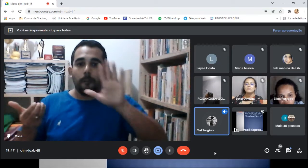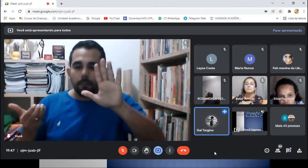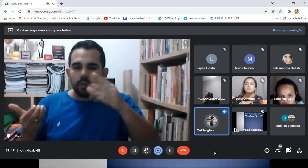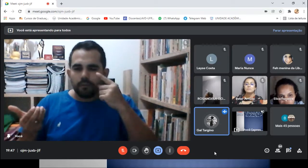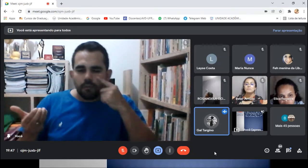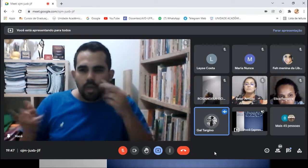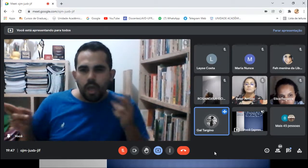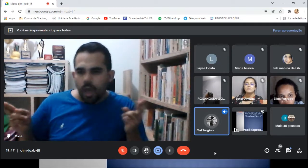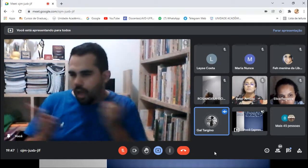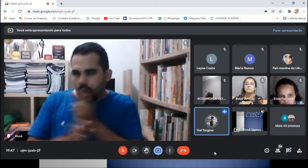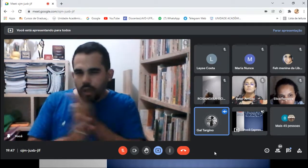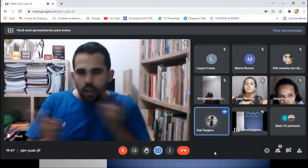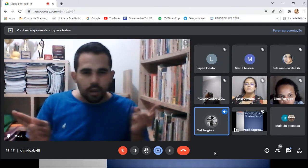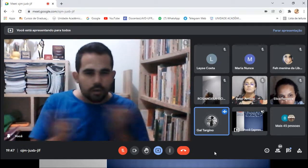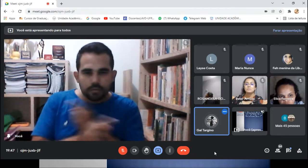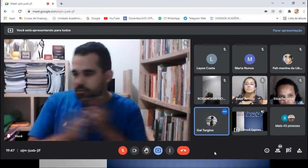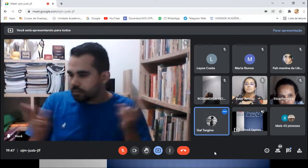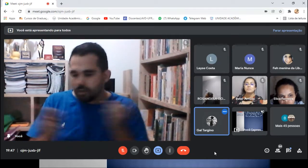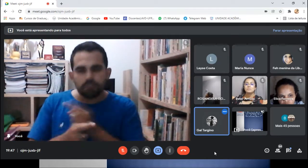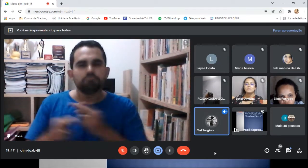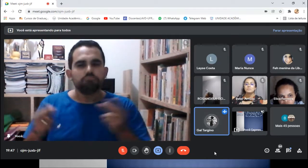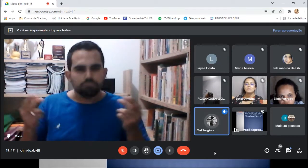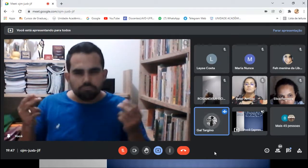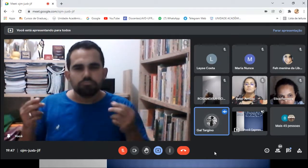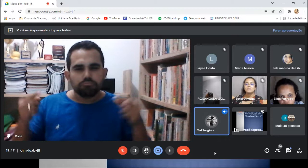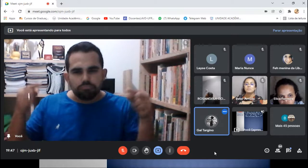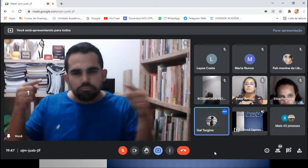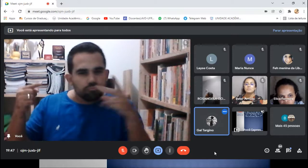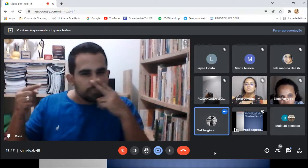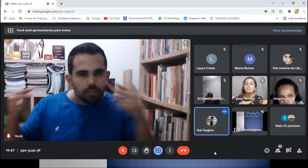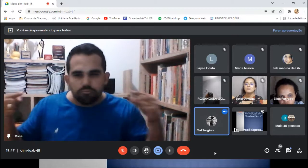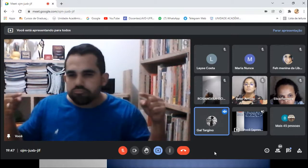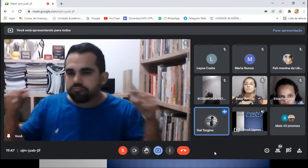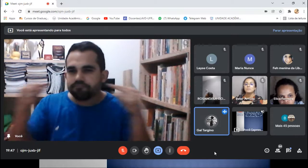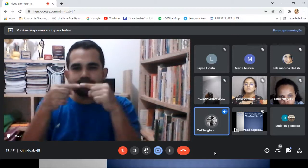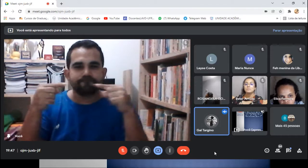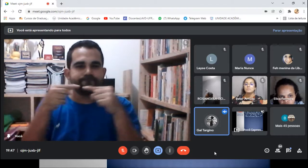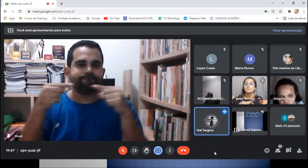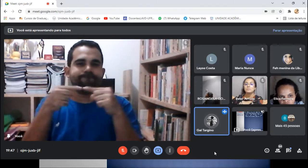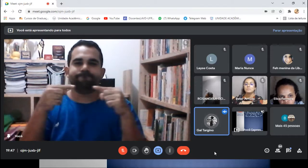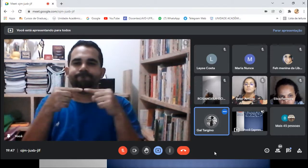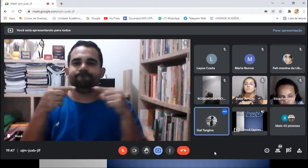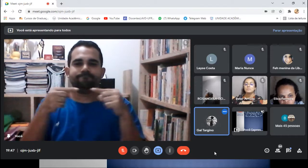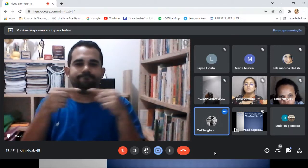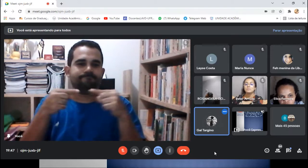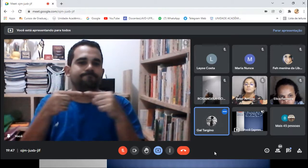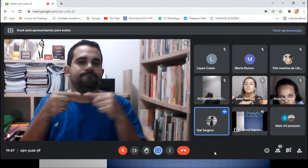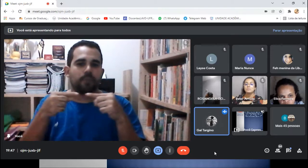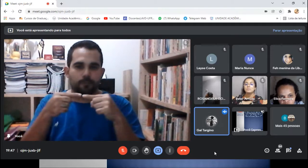são áreas diferentes, né? Percebam, há uma relação,